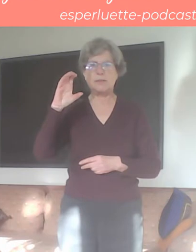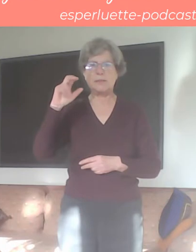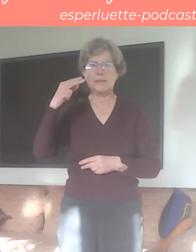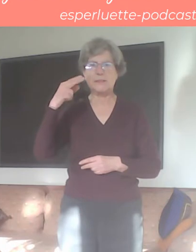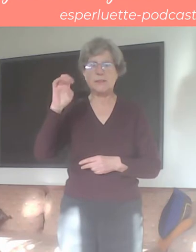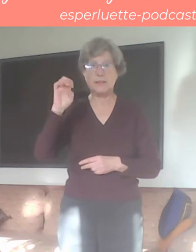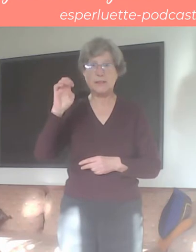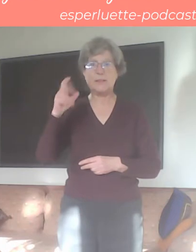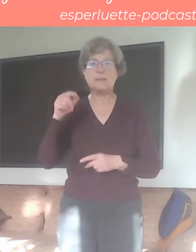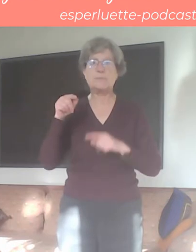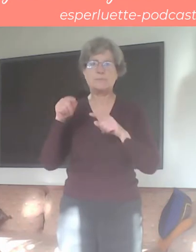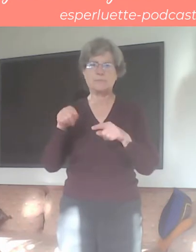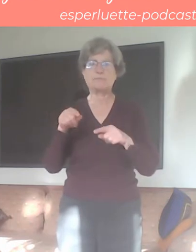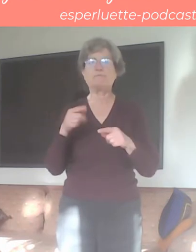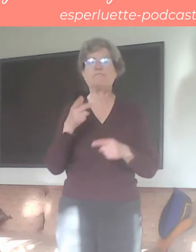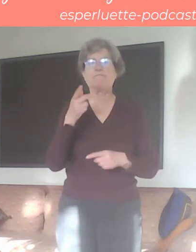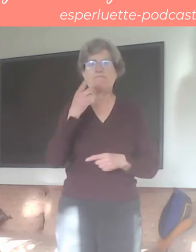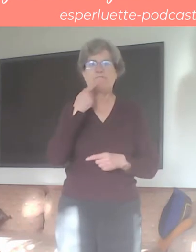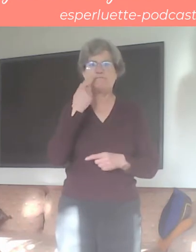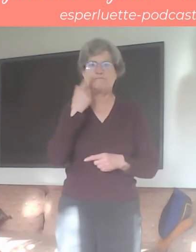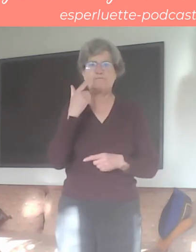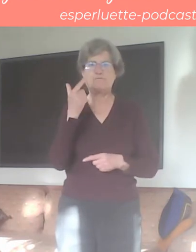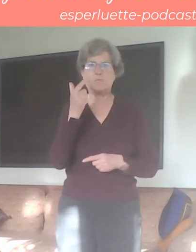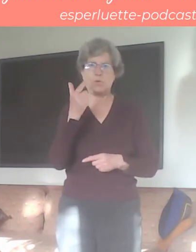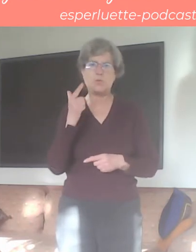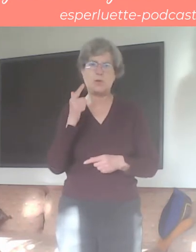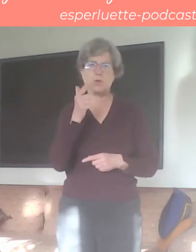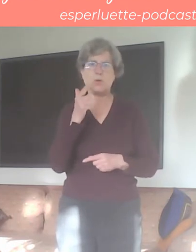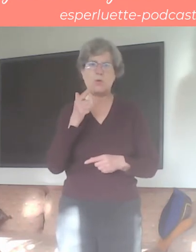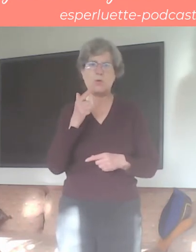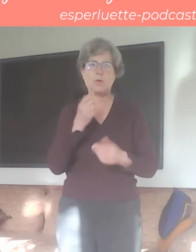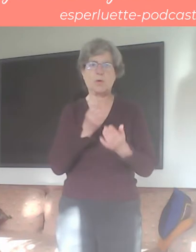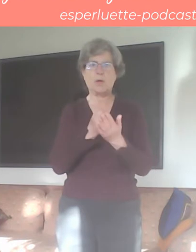dire appréhender le monde à 180 degrés, même pour des sourds de famille sourde.